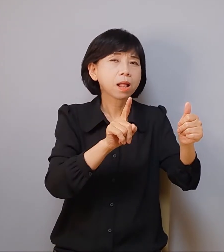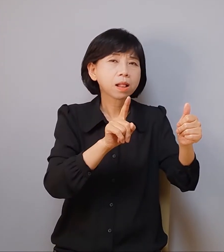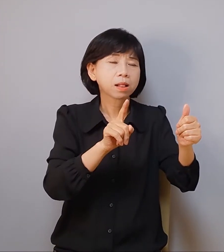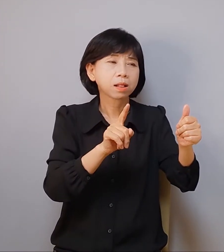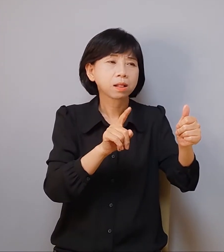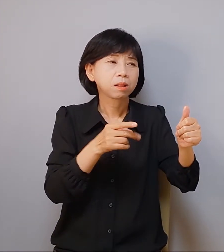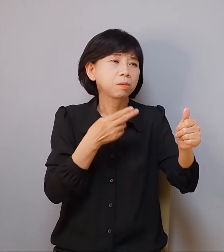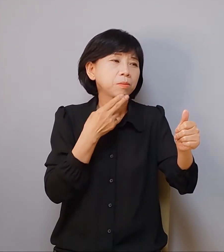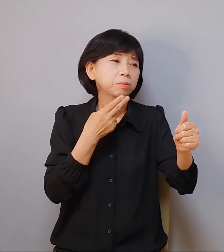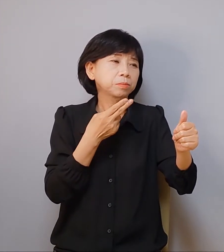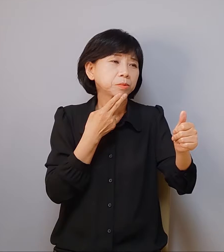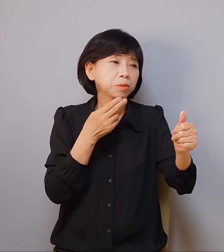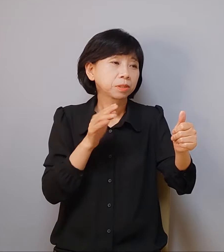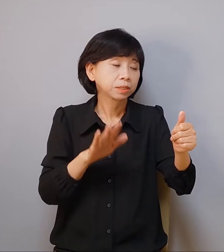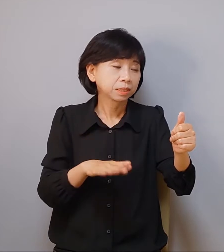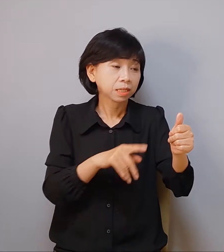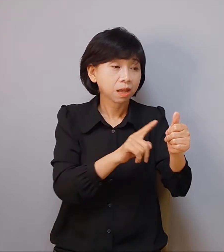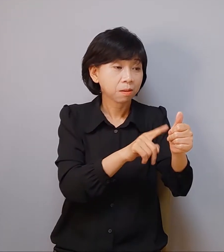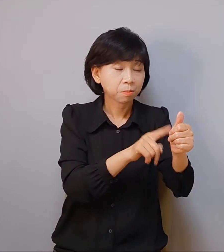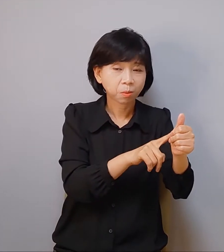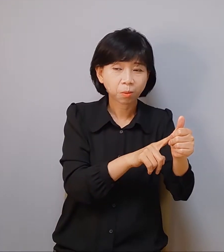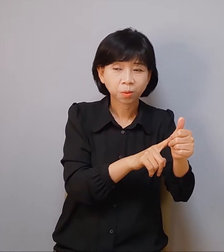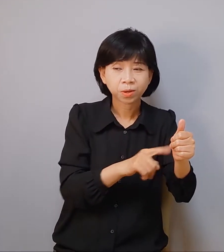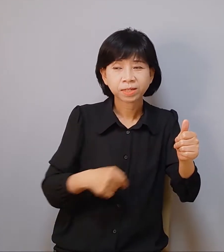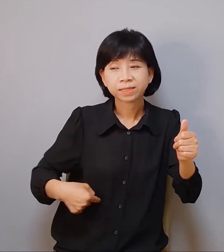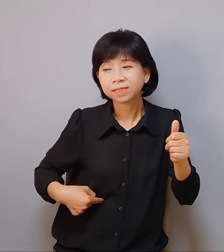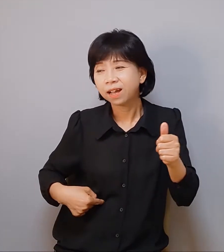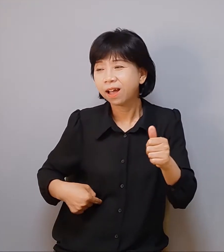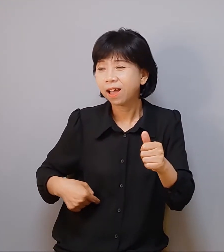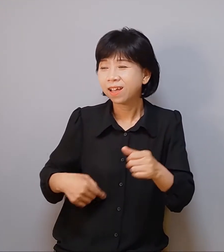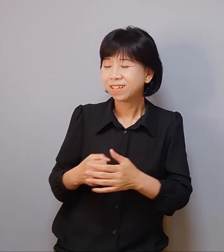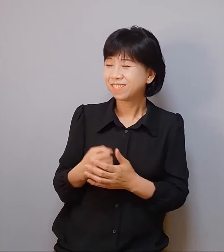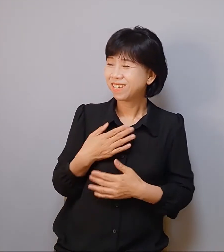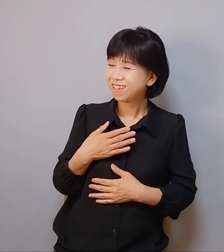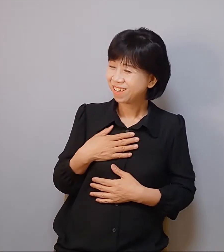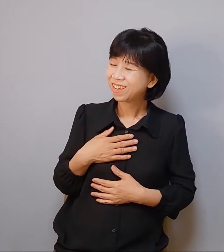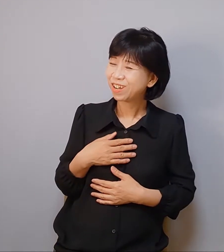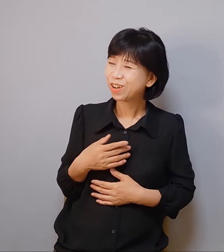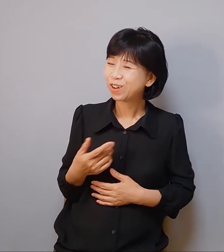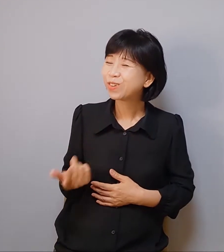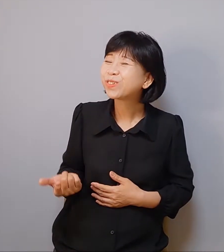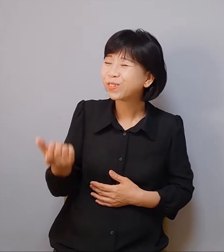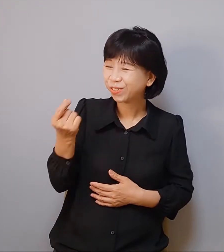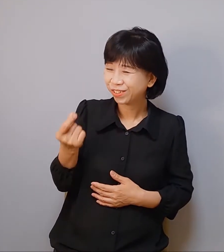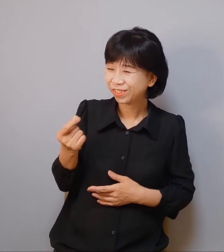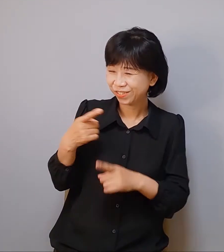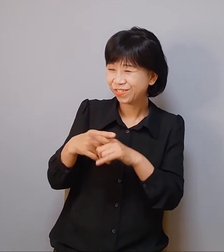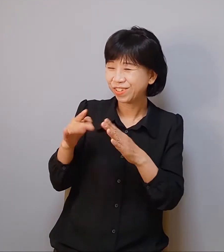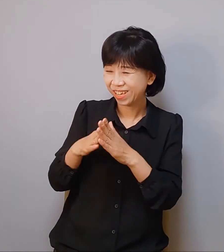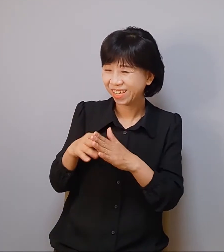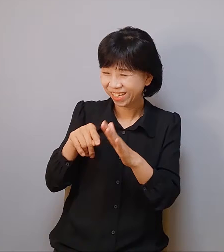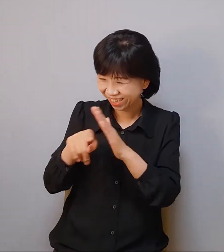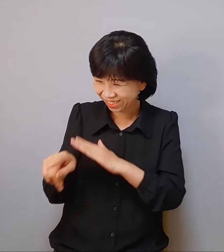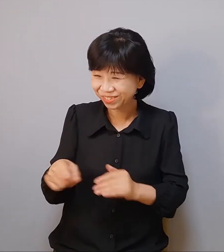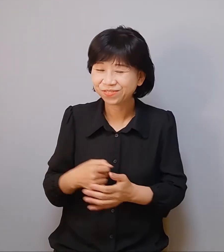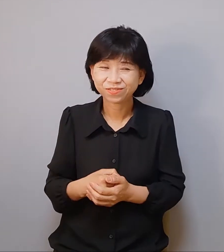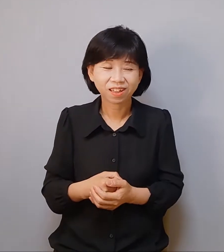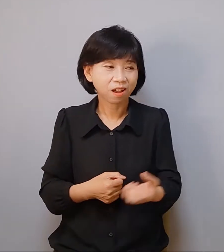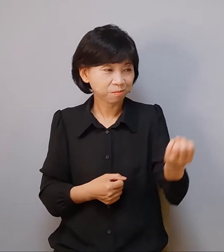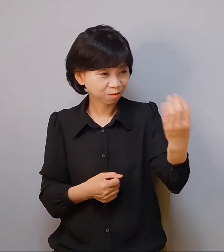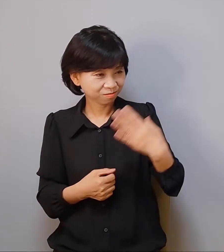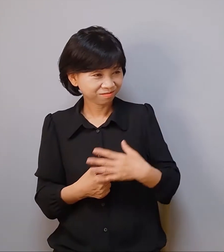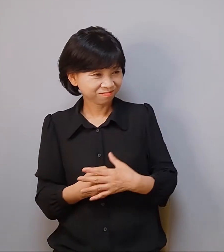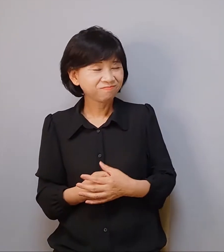나온지 목사님 조만간에 꼭 가겠습니다. 네. 네, 그래서 한두 주 사이에 오겠다고 이렇게